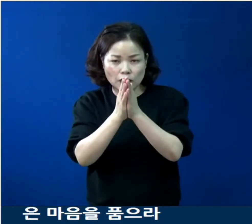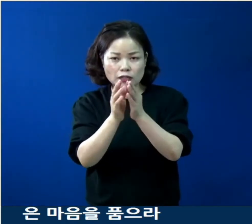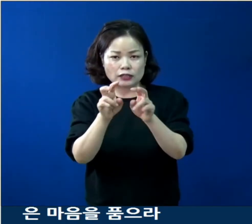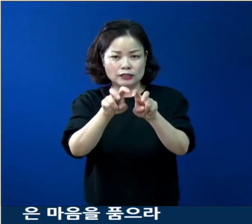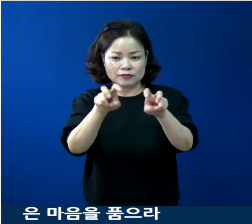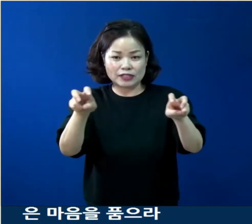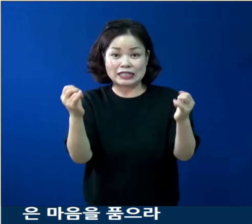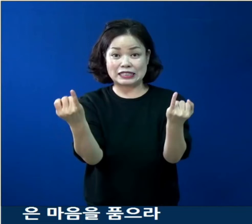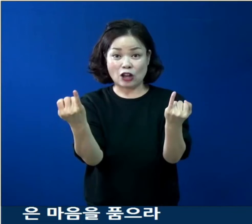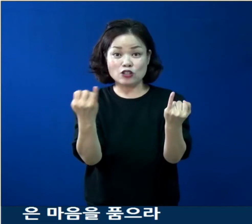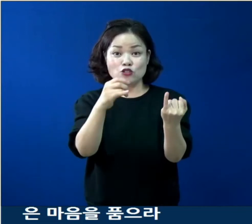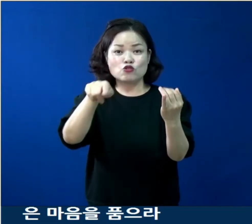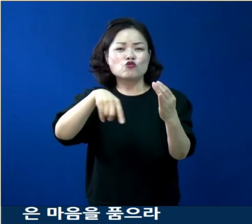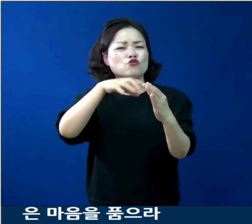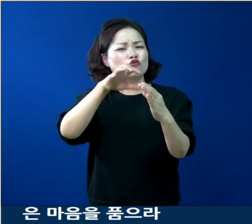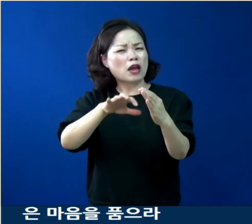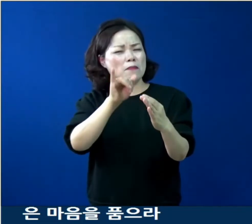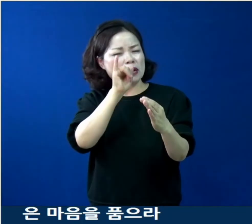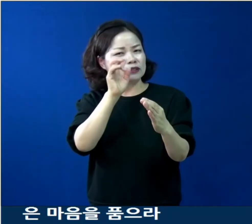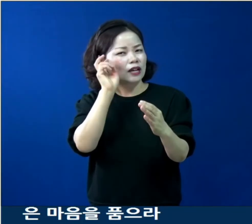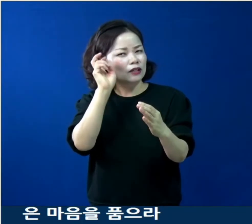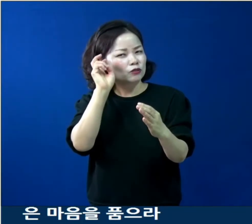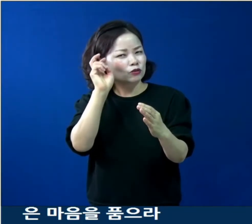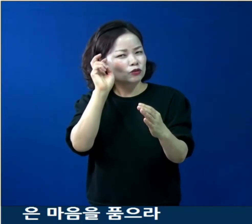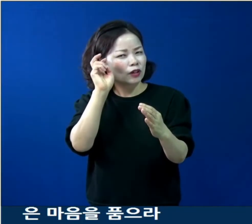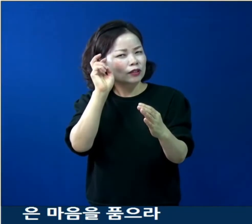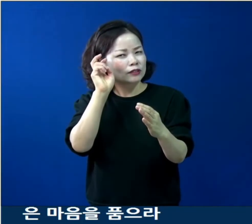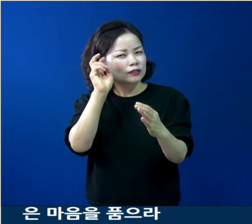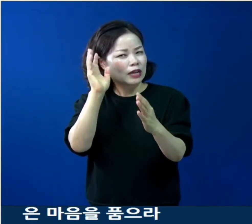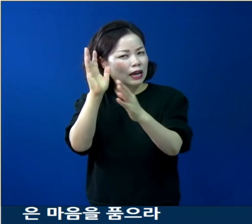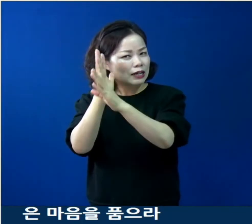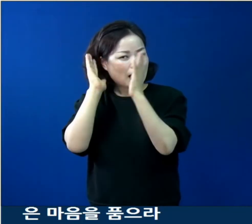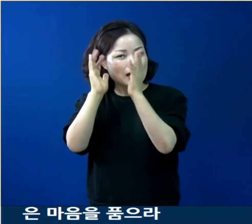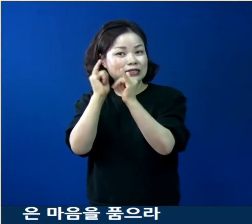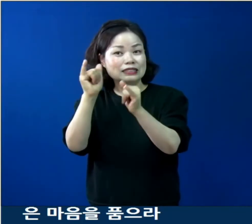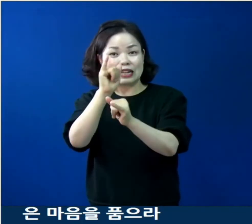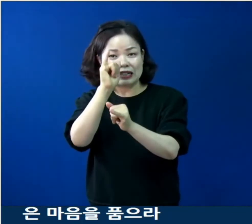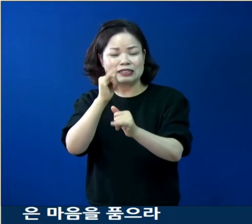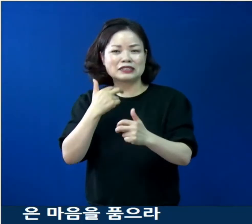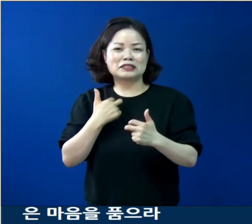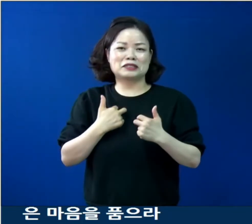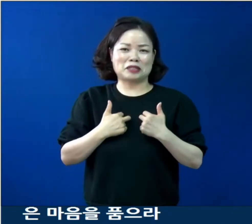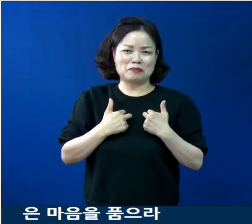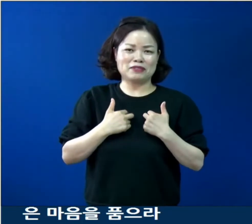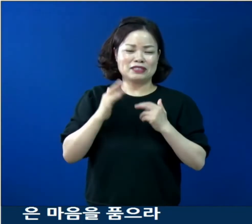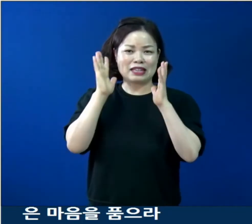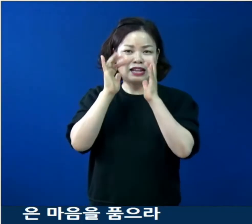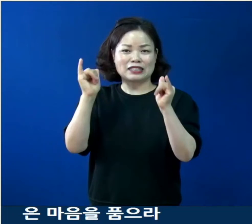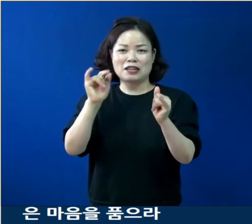중에 끼어 있을 것이다, 이렇게 추정하는 학자가 있다 말씀드렸죠. 재미있는 추정이에요.